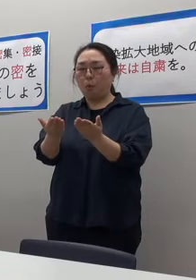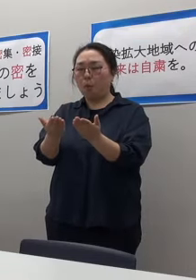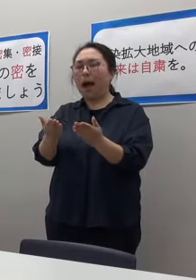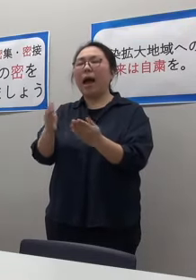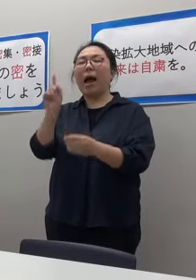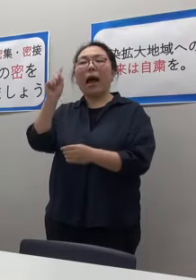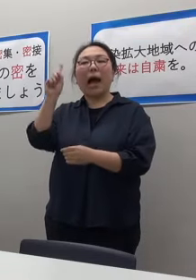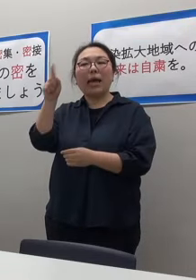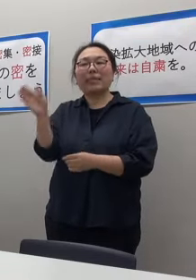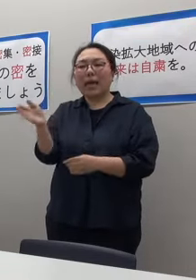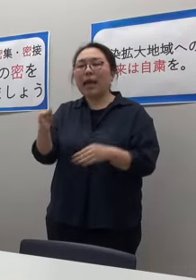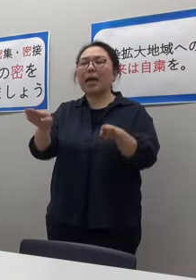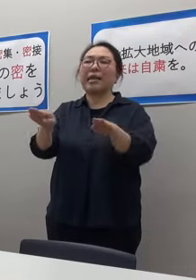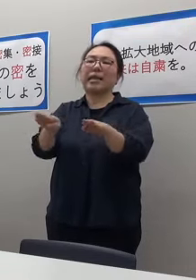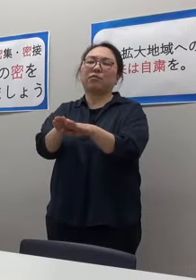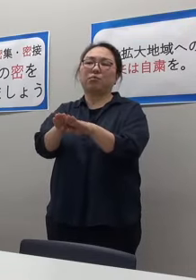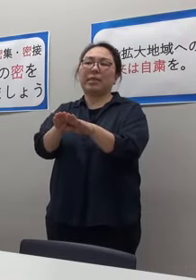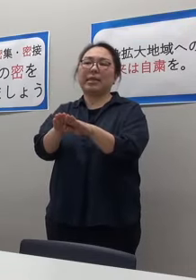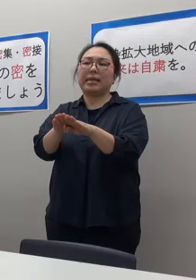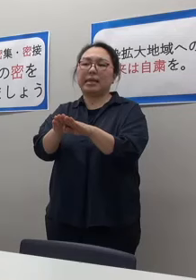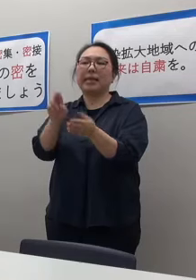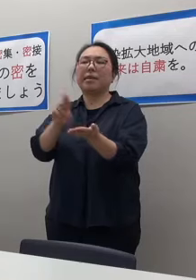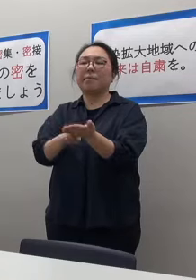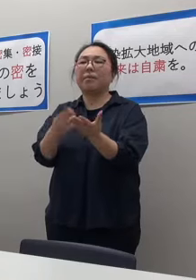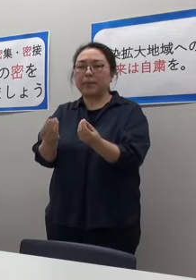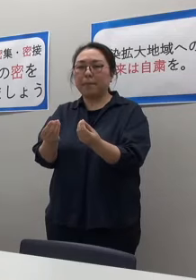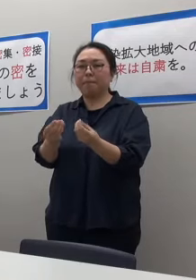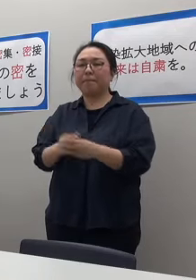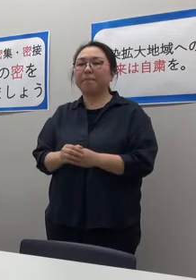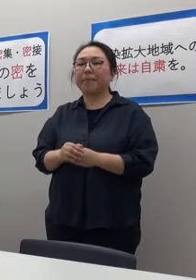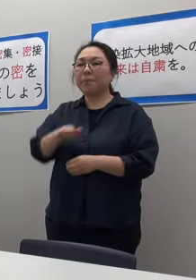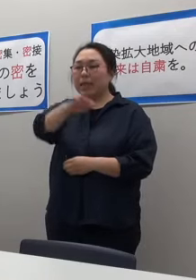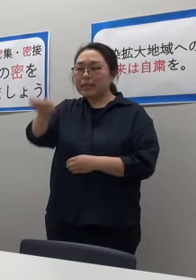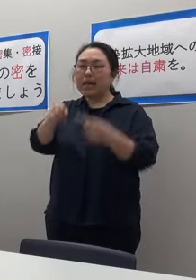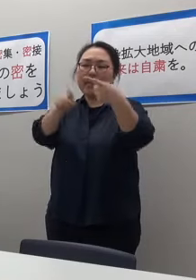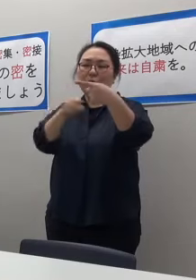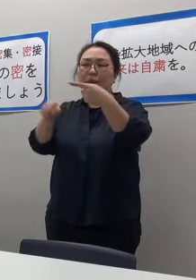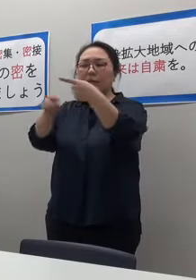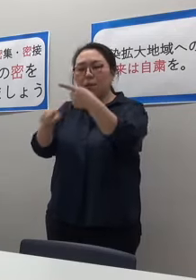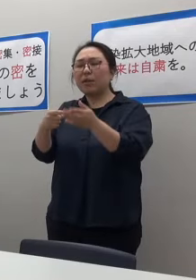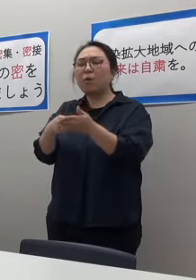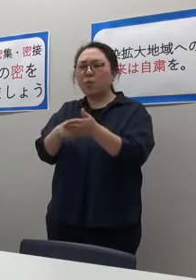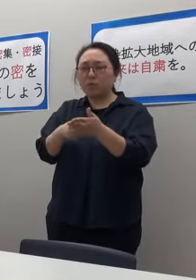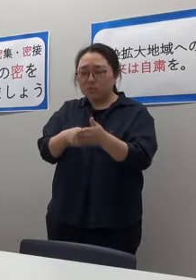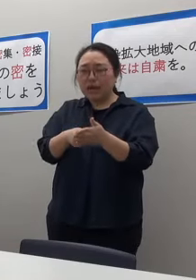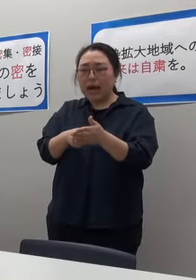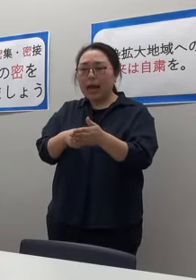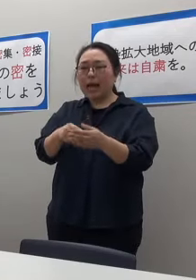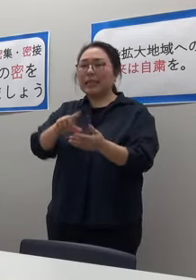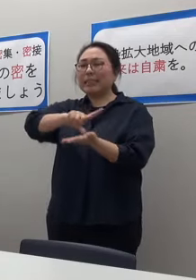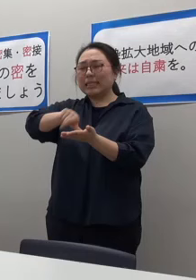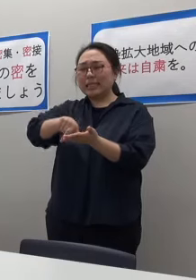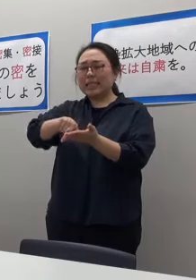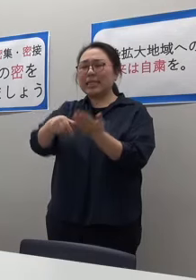市民の皆様一人一人のさらなる努力が地域医療の崩壊を防ぎ、自分や大切な